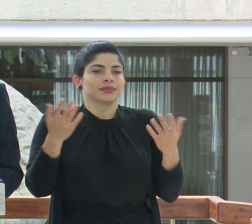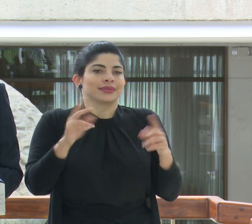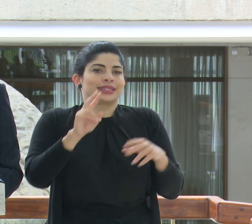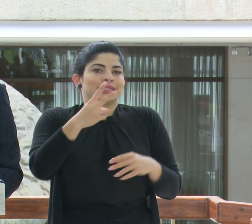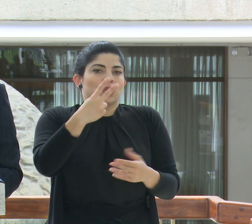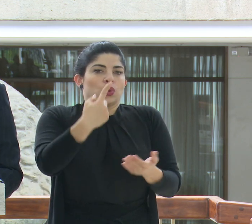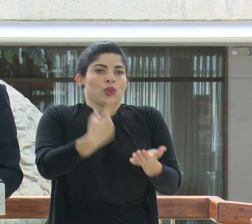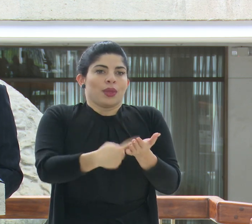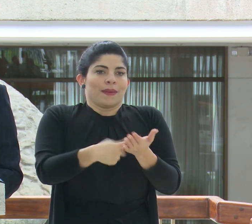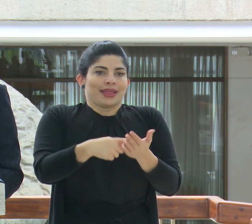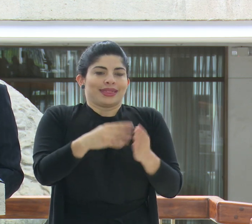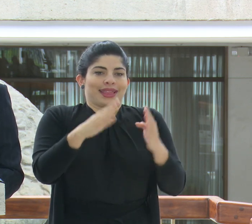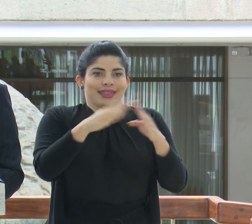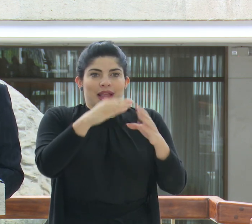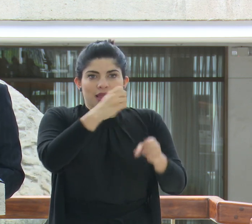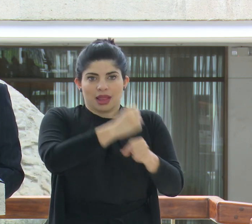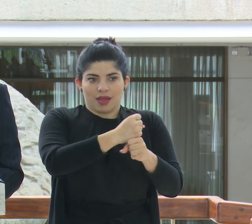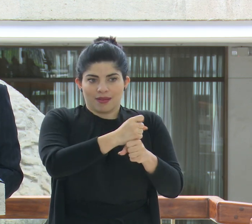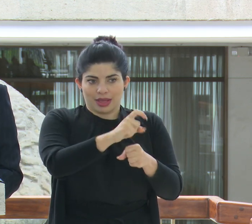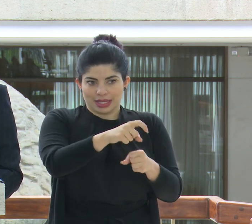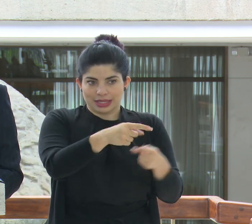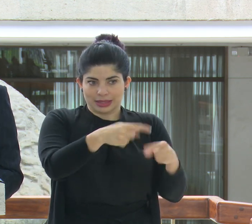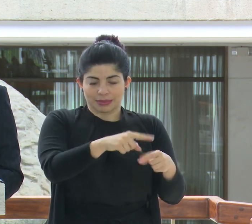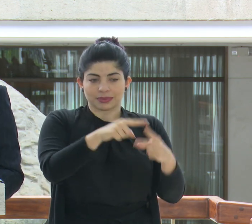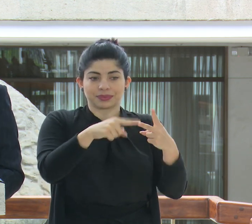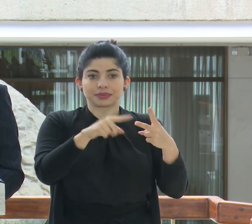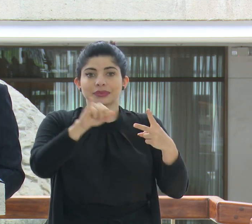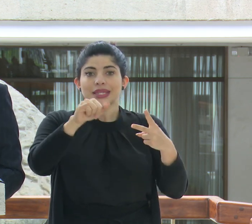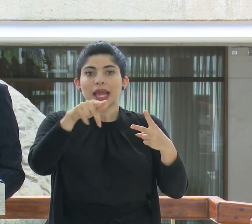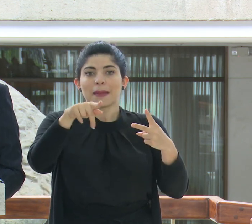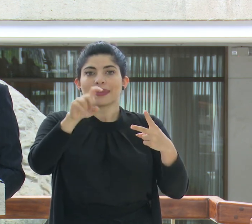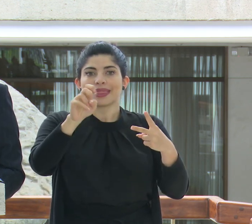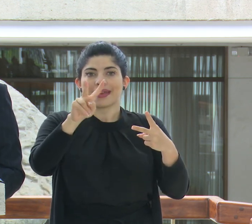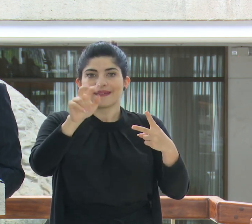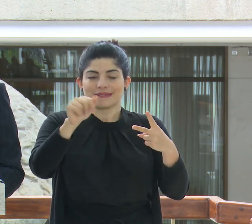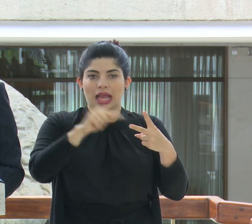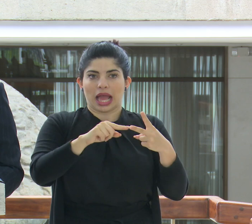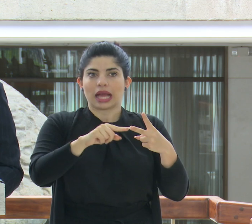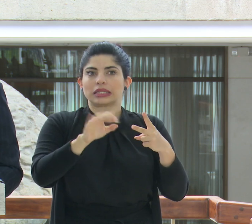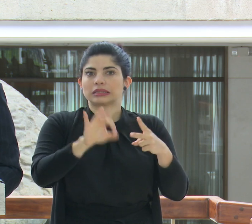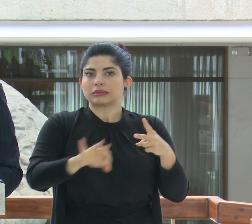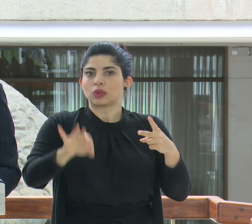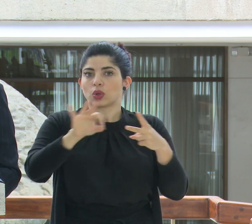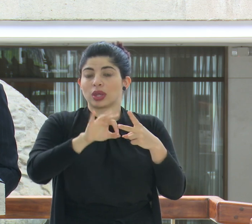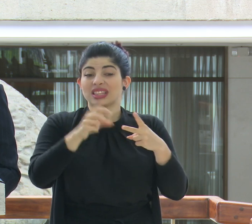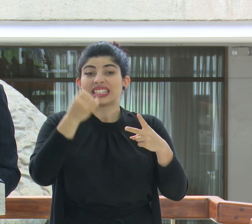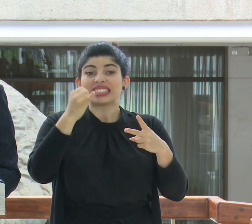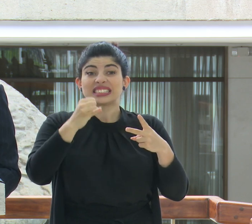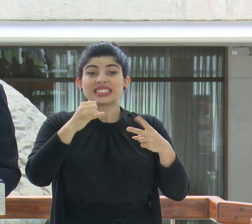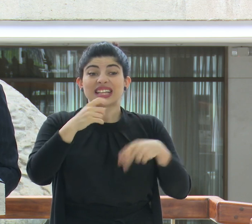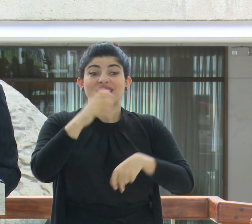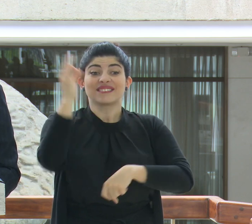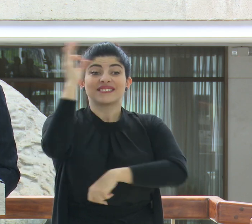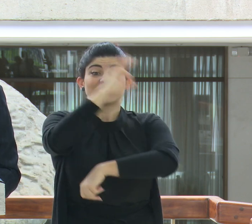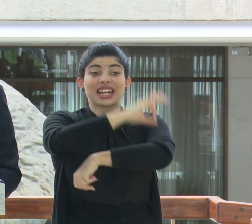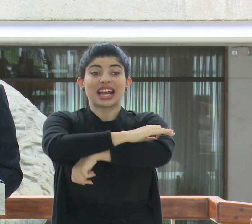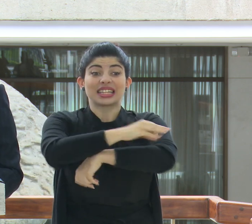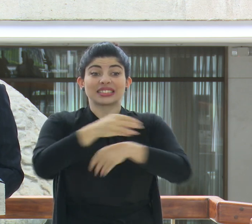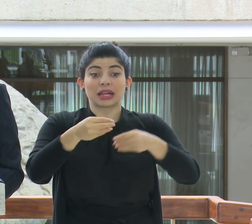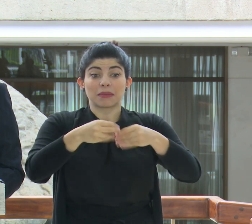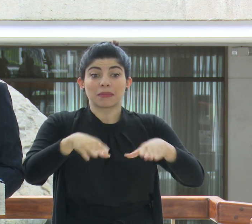segundo debate de teletrabajo, eso creo que tiene que ocurrir. Lo de Habdeba es prioritario porque si se nos pasan los plazos,